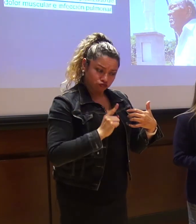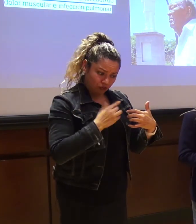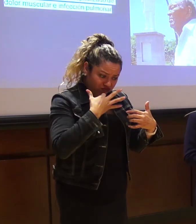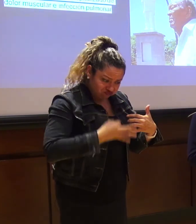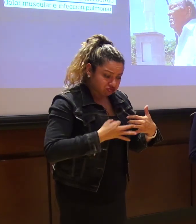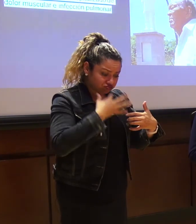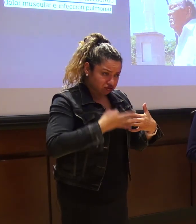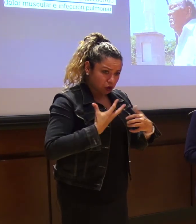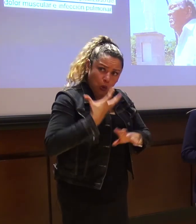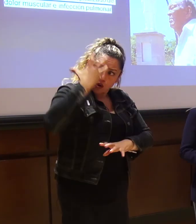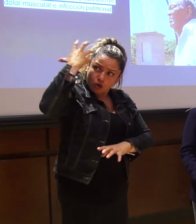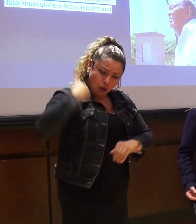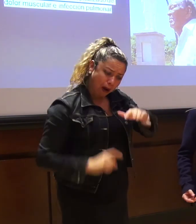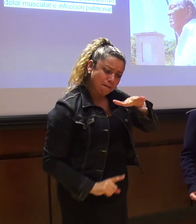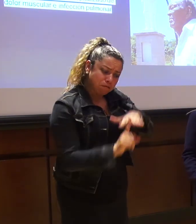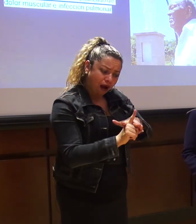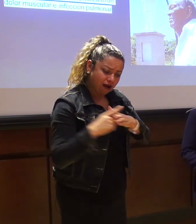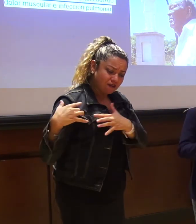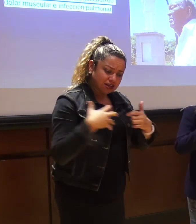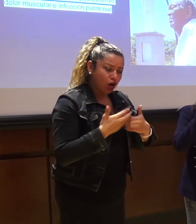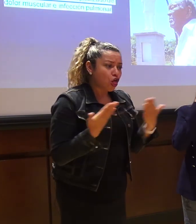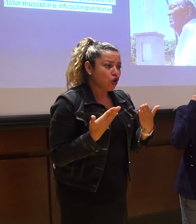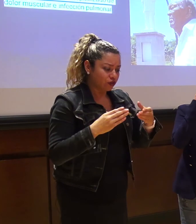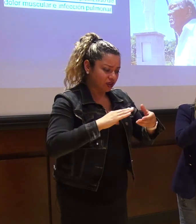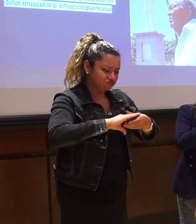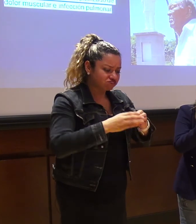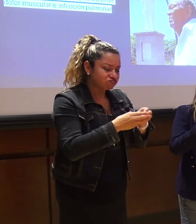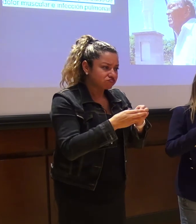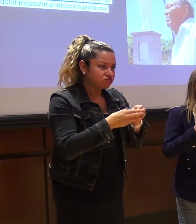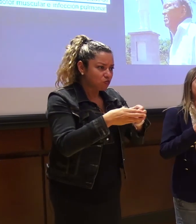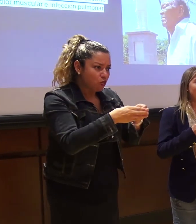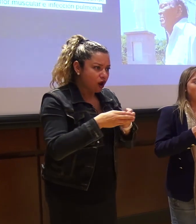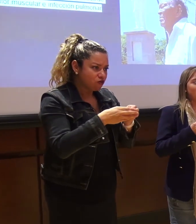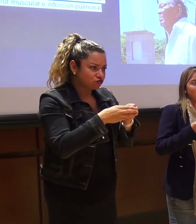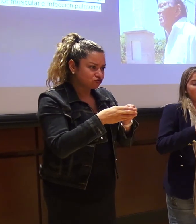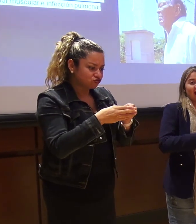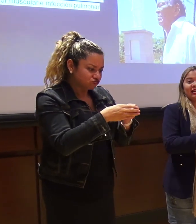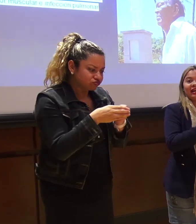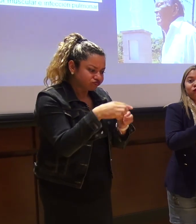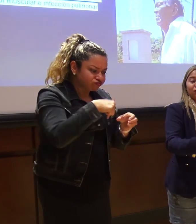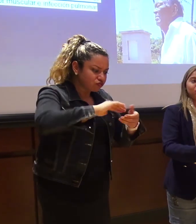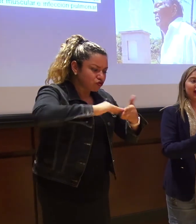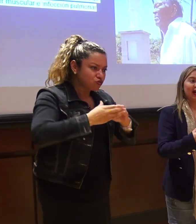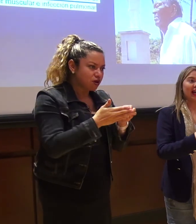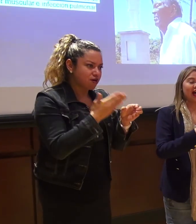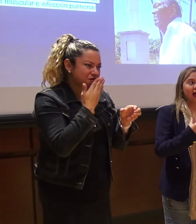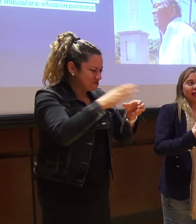vallenato nace de los pueblos gitanos, ¿sí? Los pueblos gitanos narran. Entonces, en la medida de que es una música narrada,